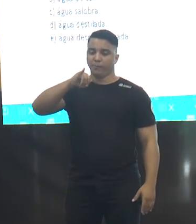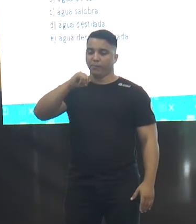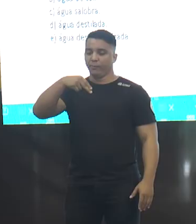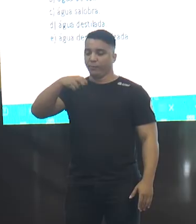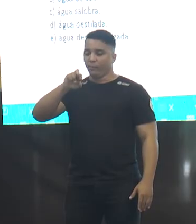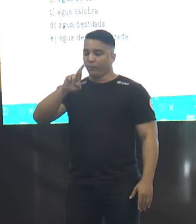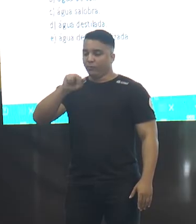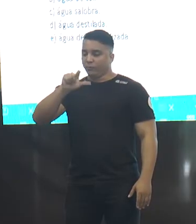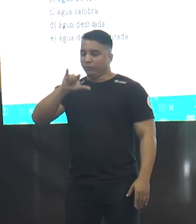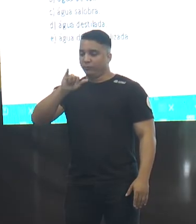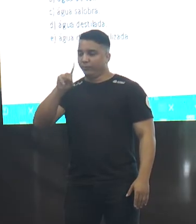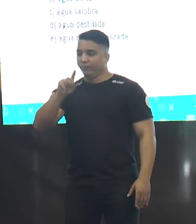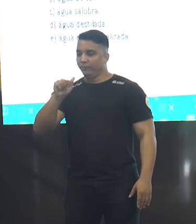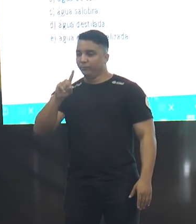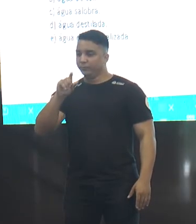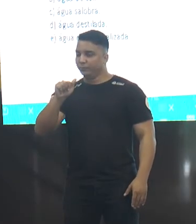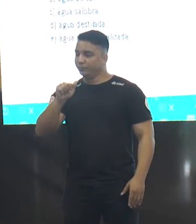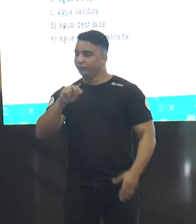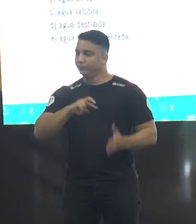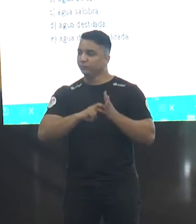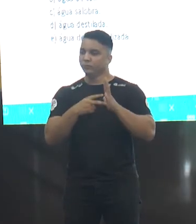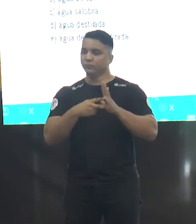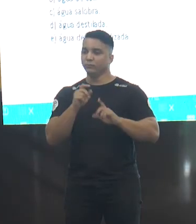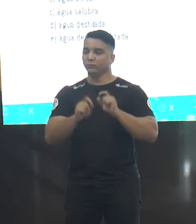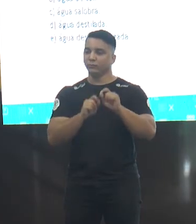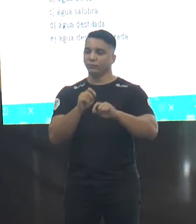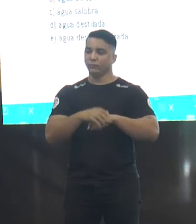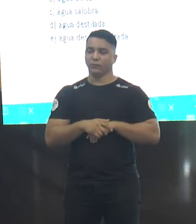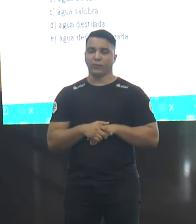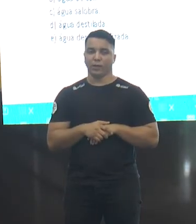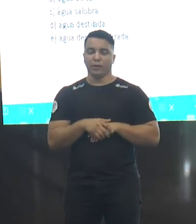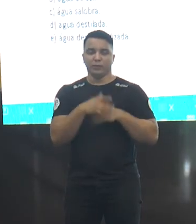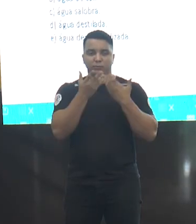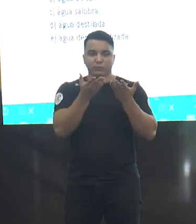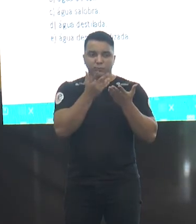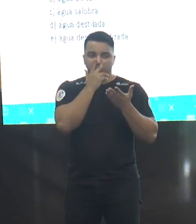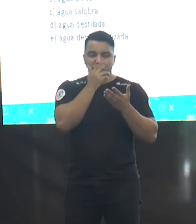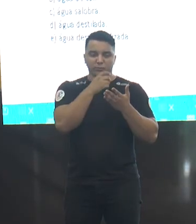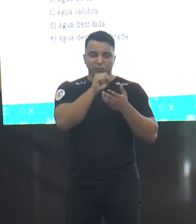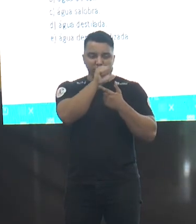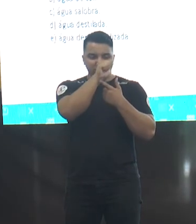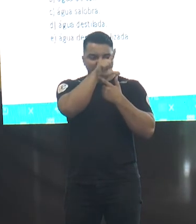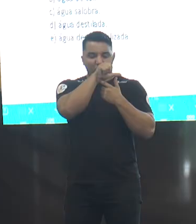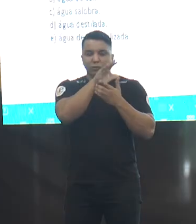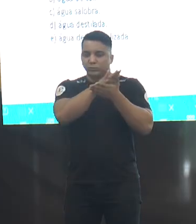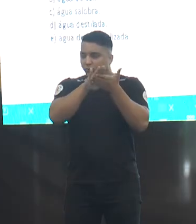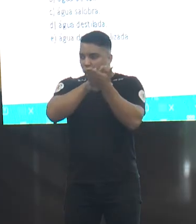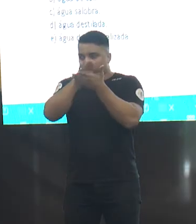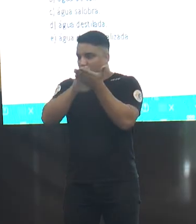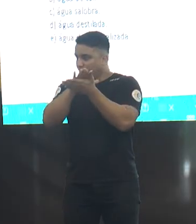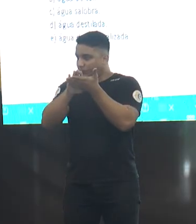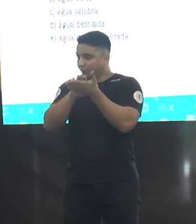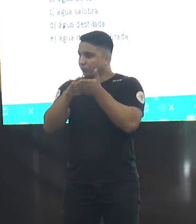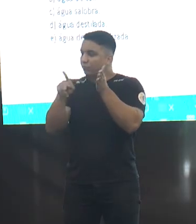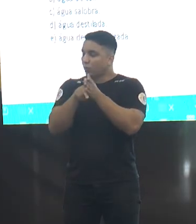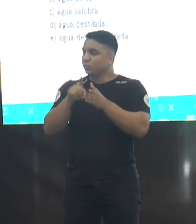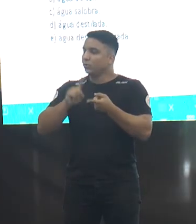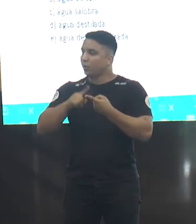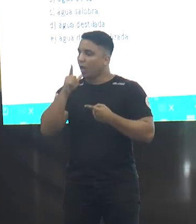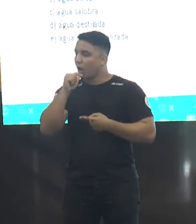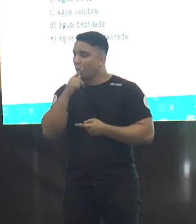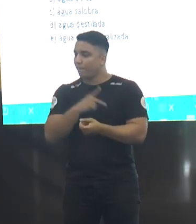desmineralizada. O que quer dizer desmineralizada? Sem sais minerais. É água